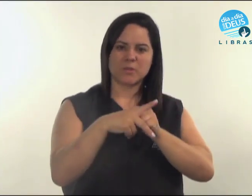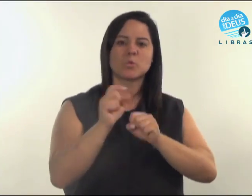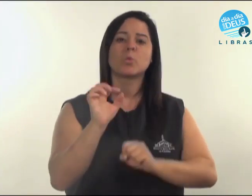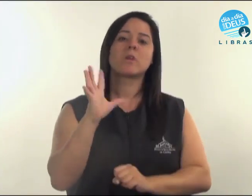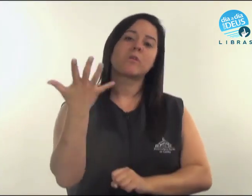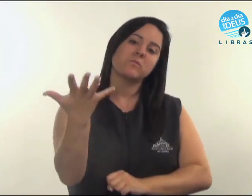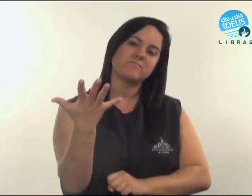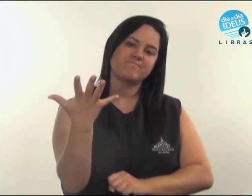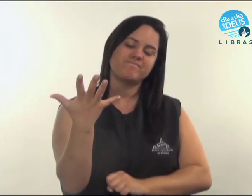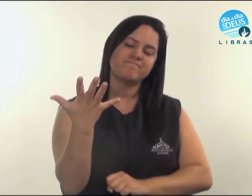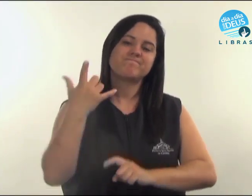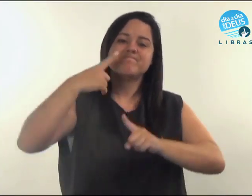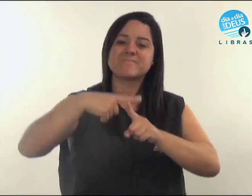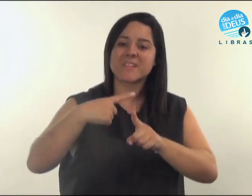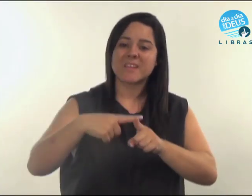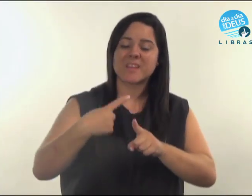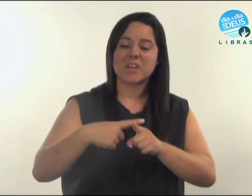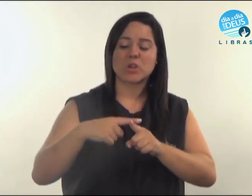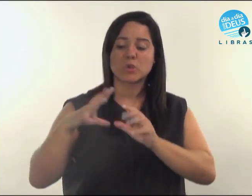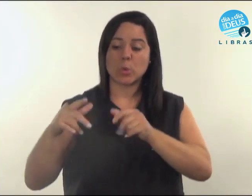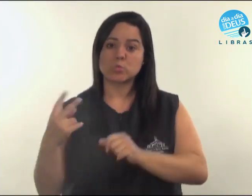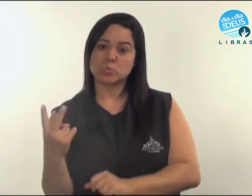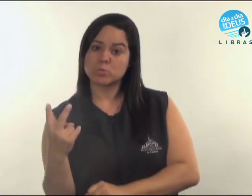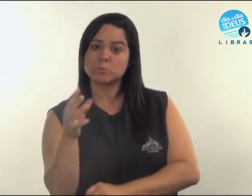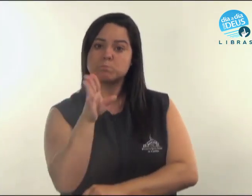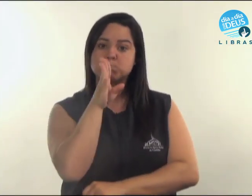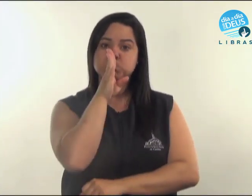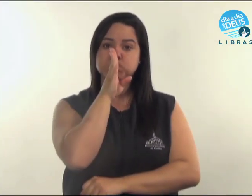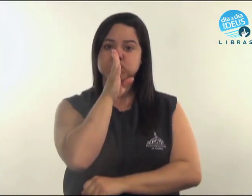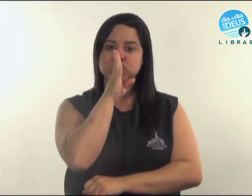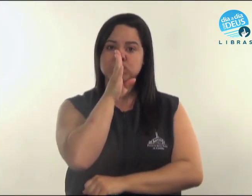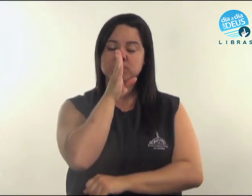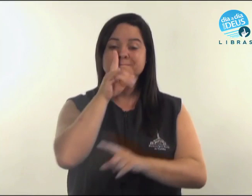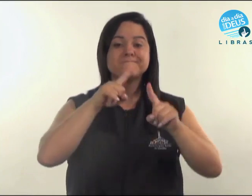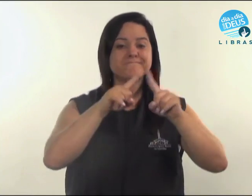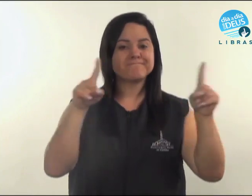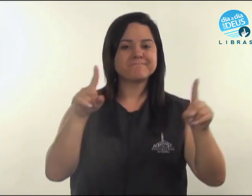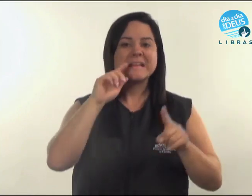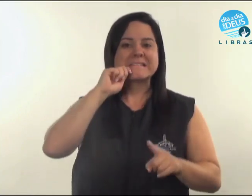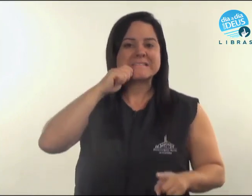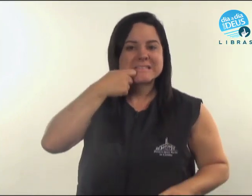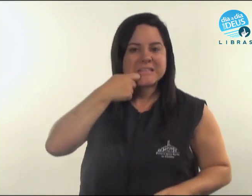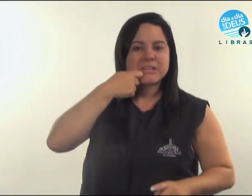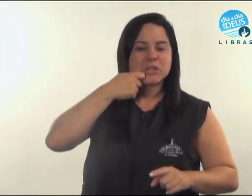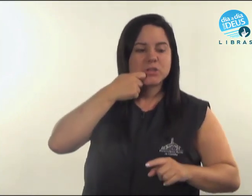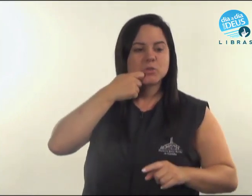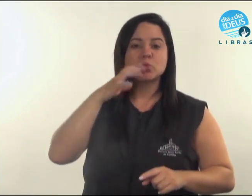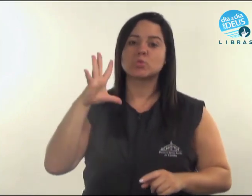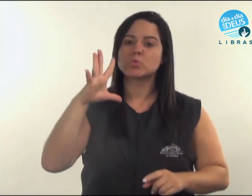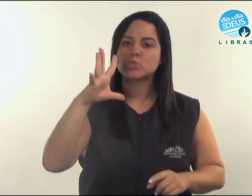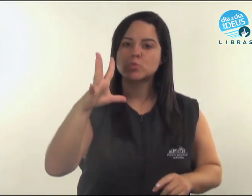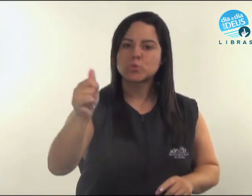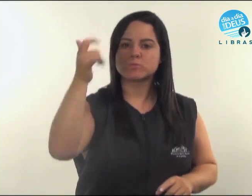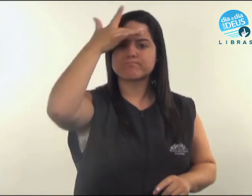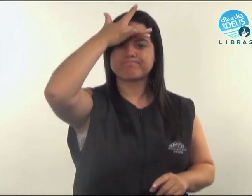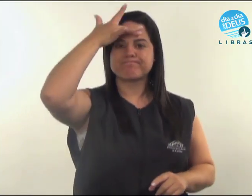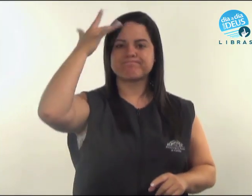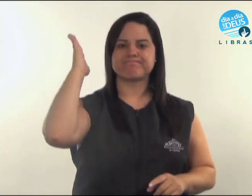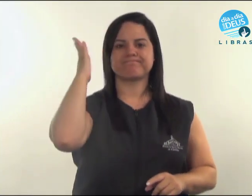sem que ninguém tivesse dito nada, o segredo daquele casal foi revelado publicamente, para que toda